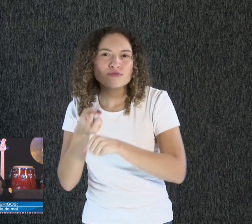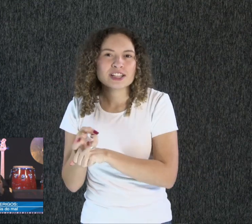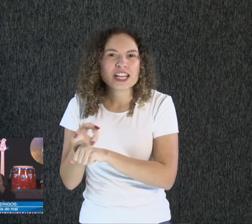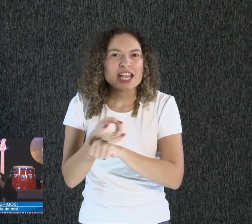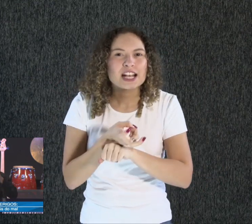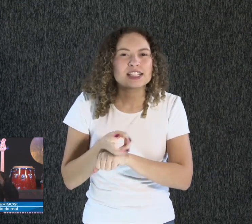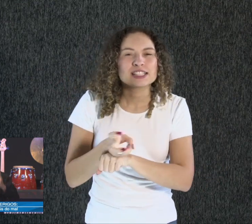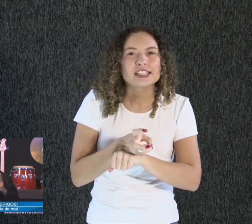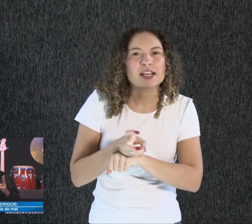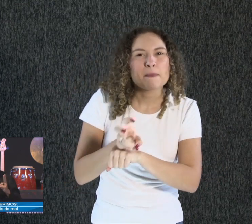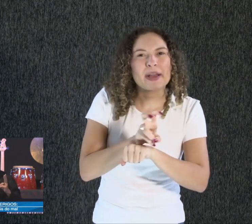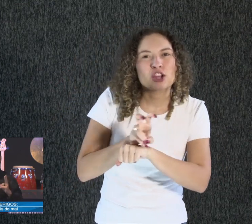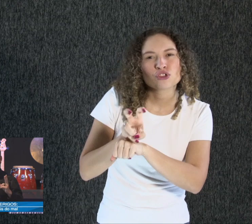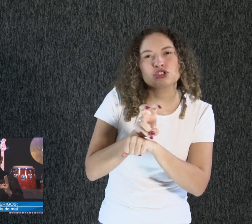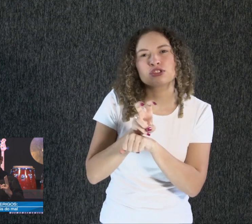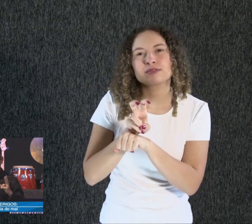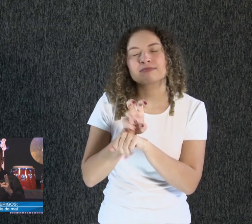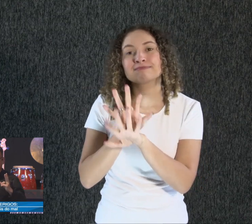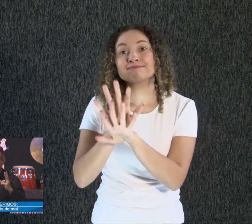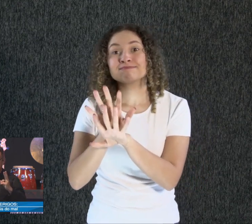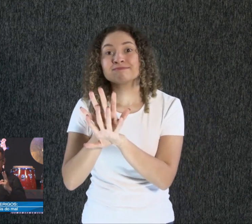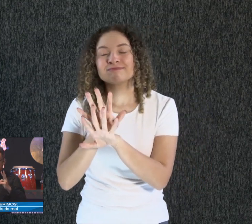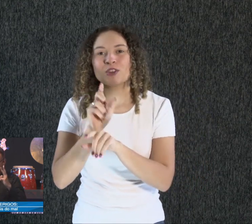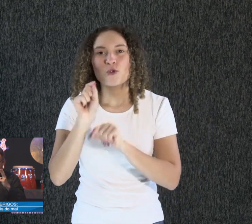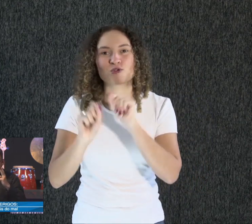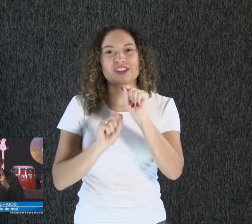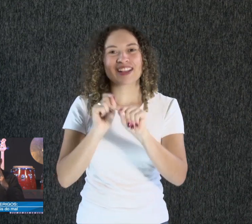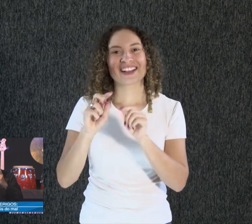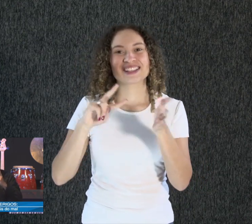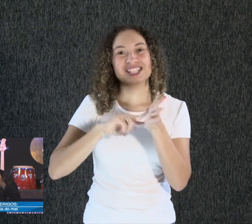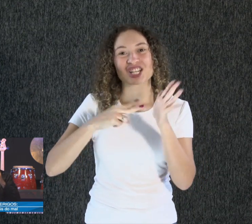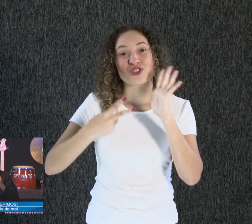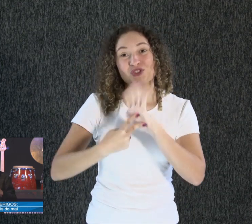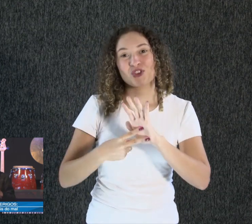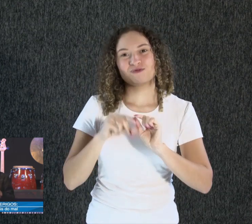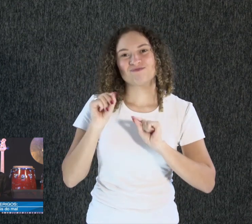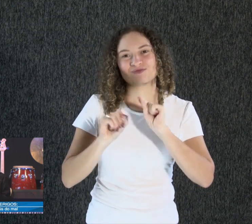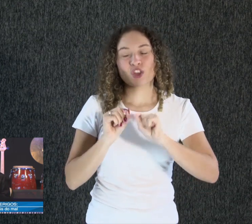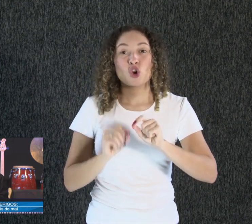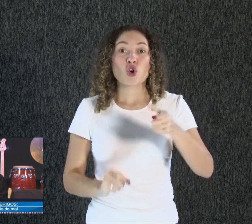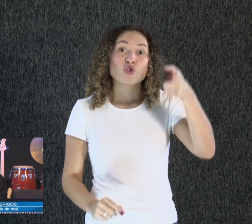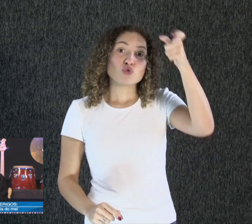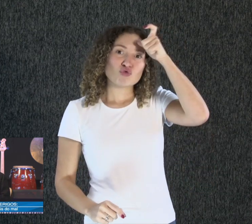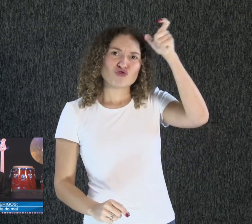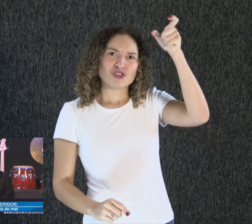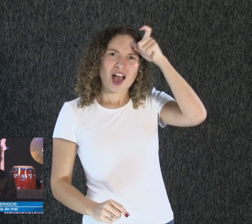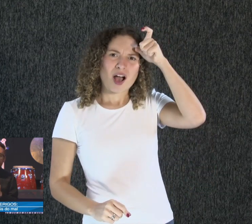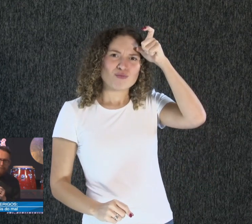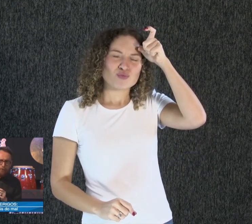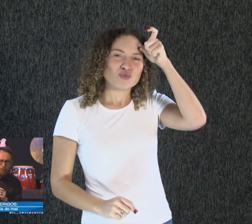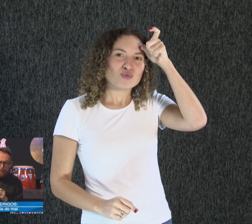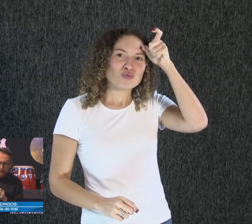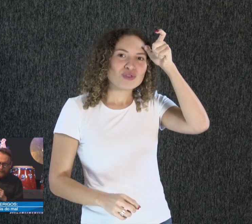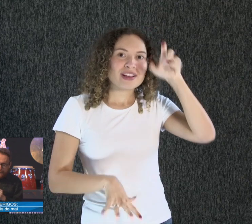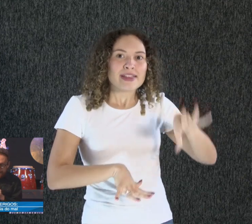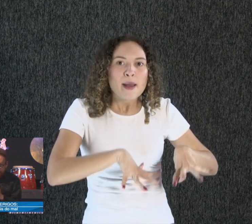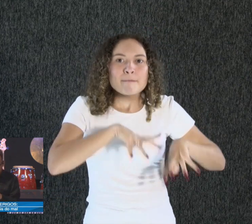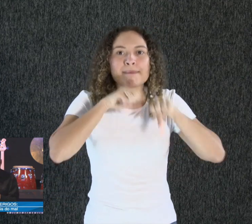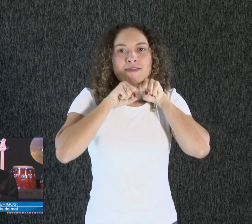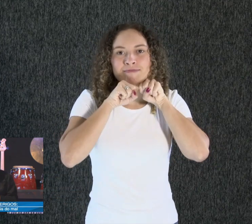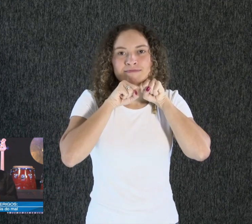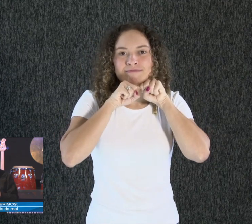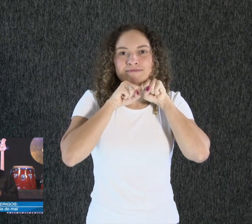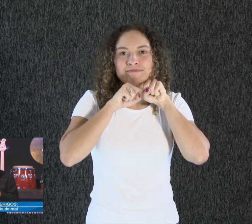leão e a serpente. Veja que são duas figuras do Velho Testamento que simbolizam o diabo e